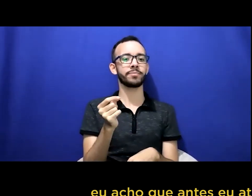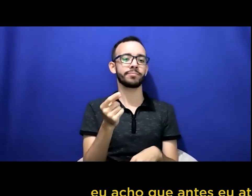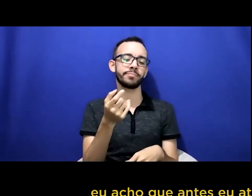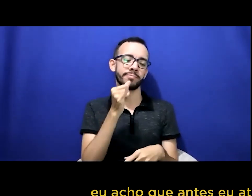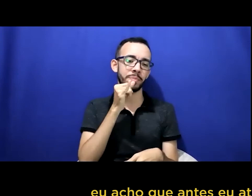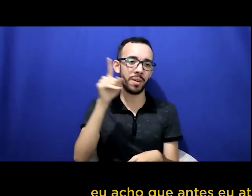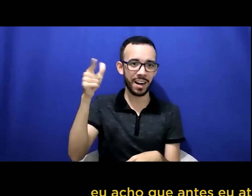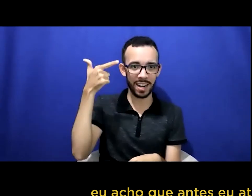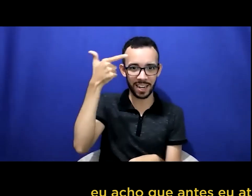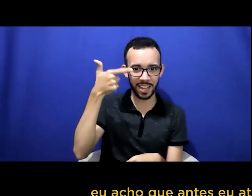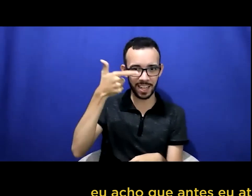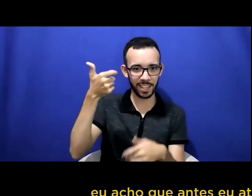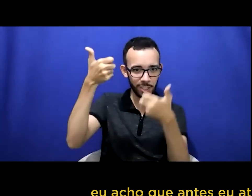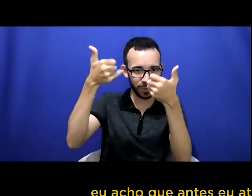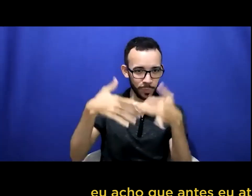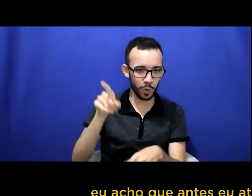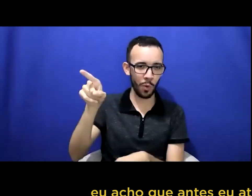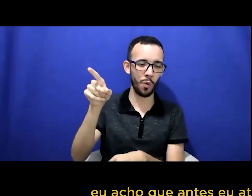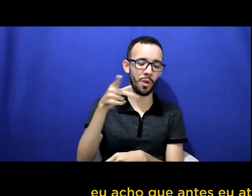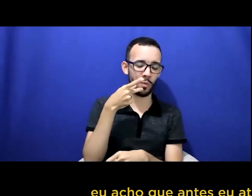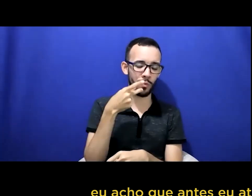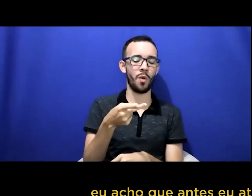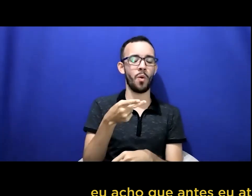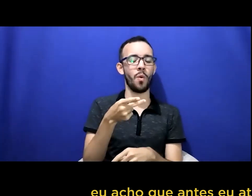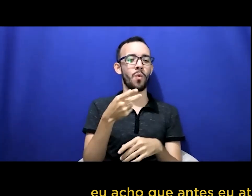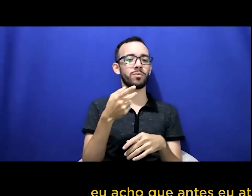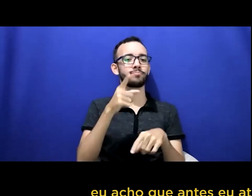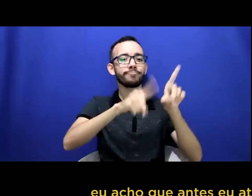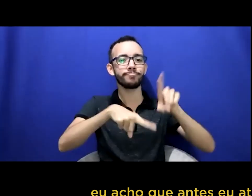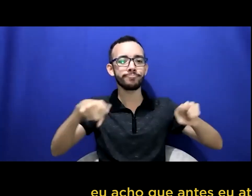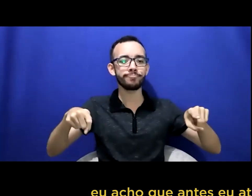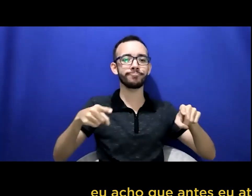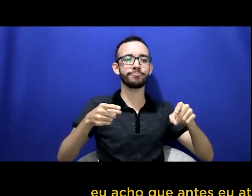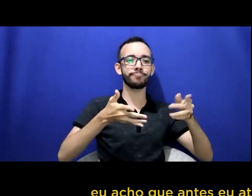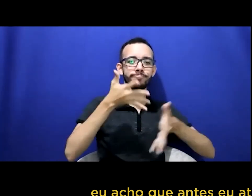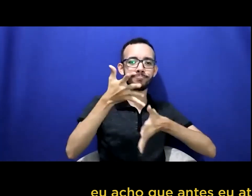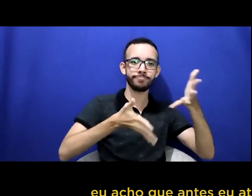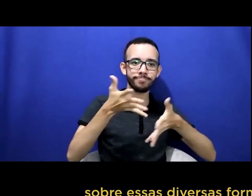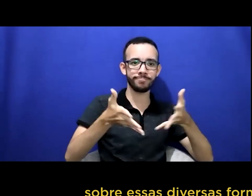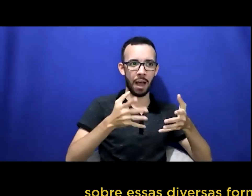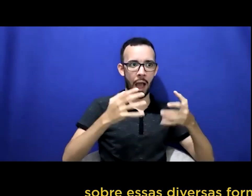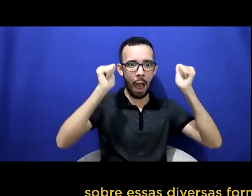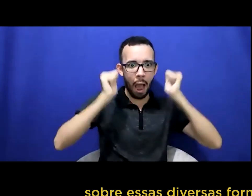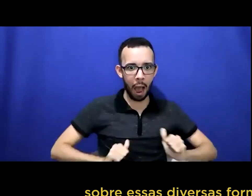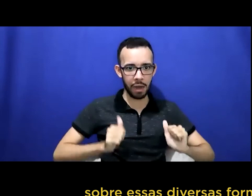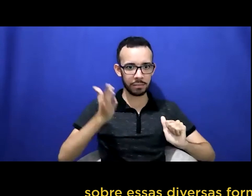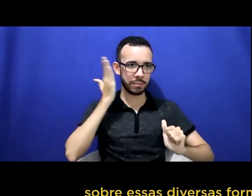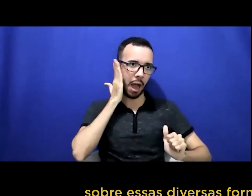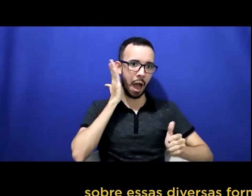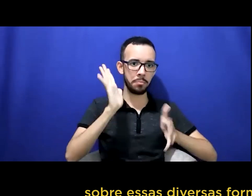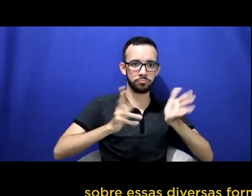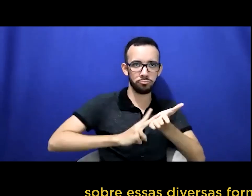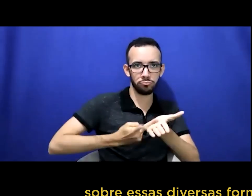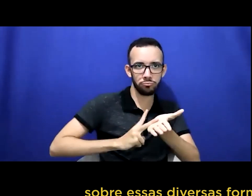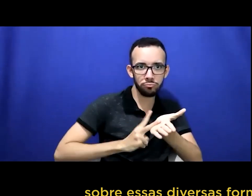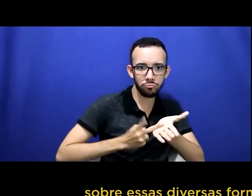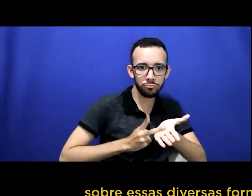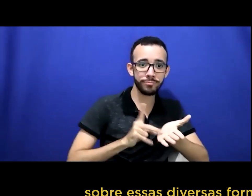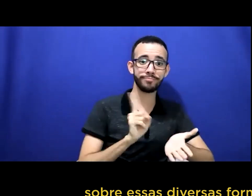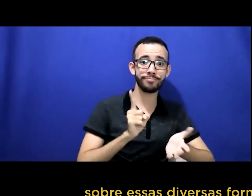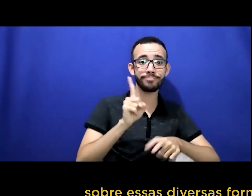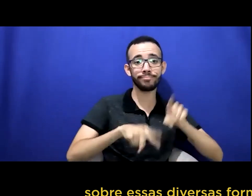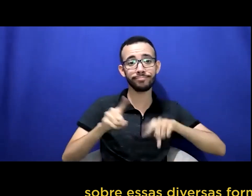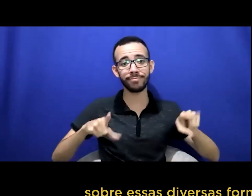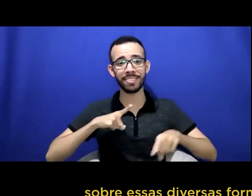acho que antes eu até já falei um pouquinho sobre isso e até já já falei com Liliana sobre sobre essas diversas formas